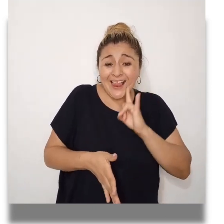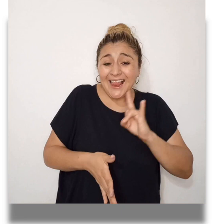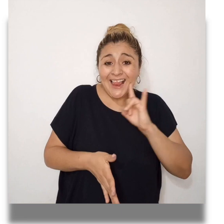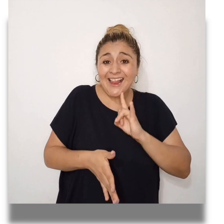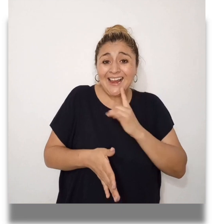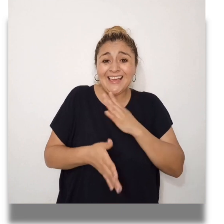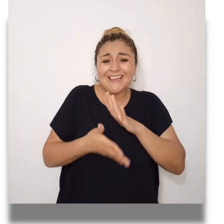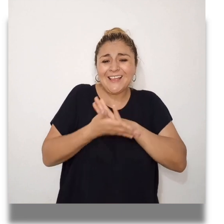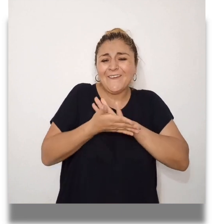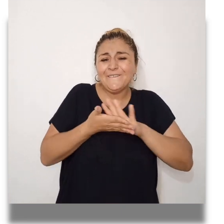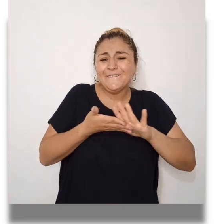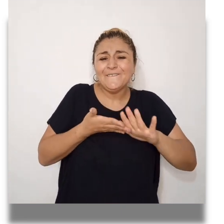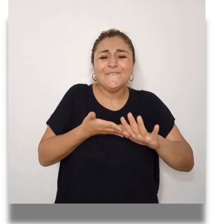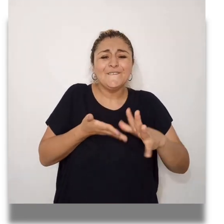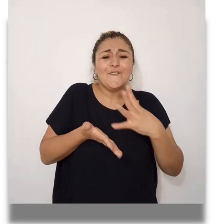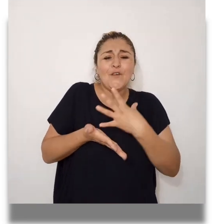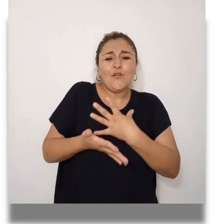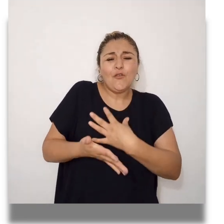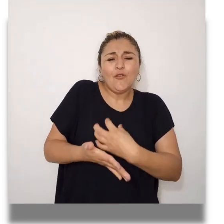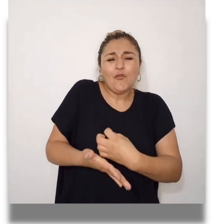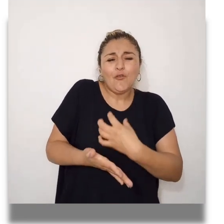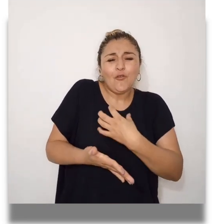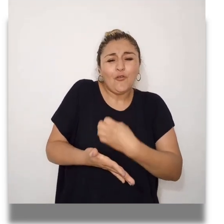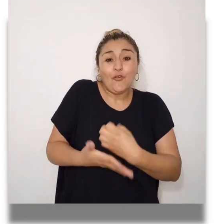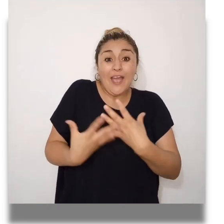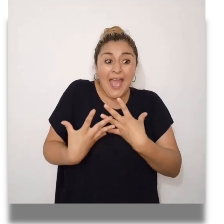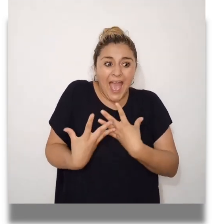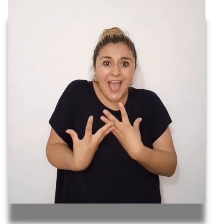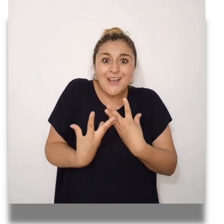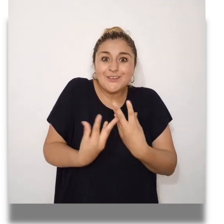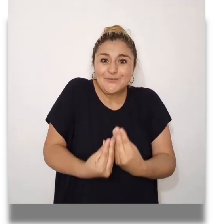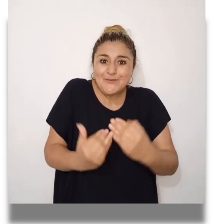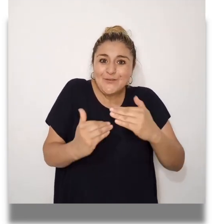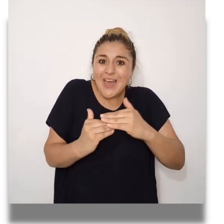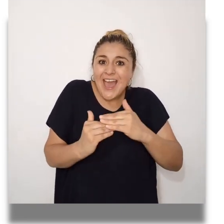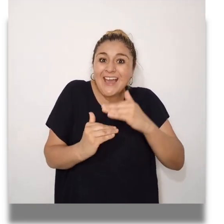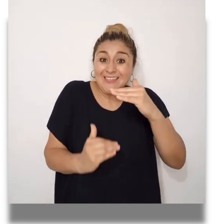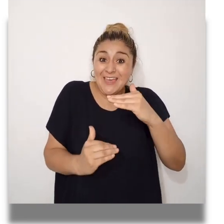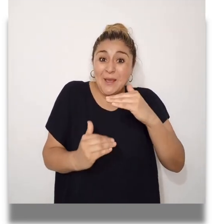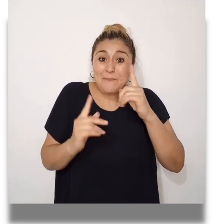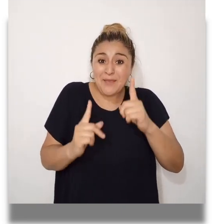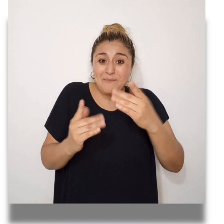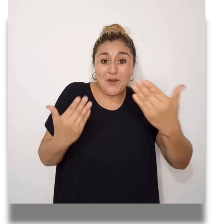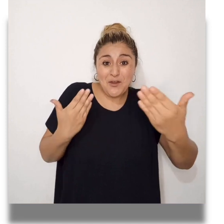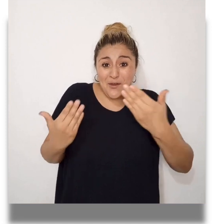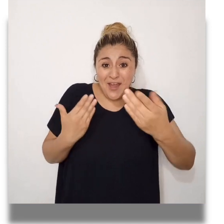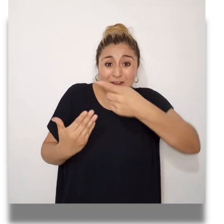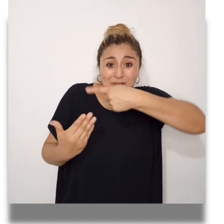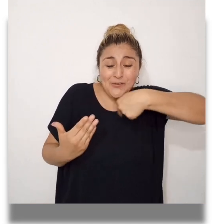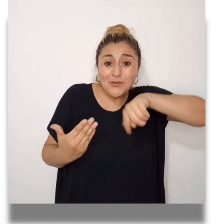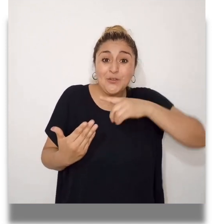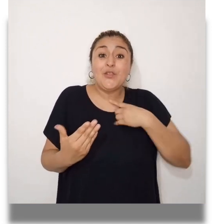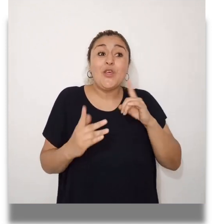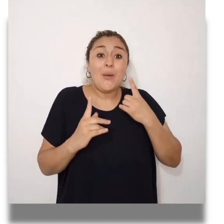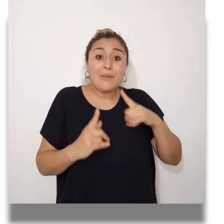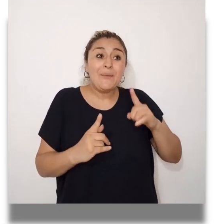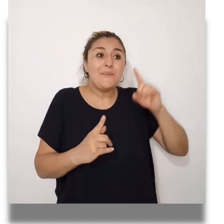que por ella crezcáis para salvación. Amén. Désirez le lait